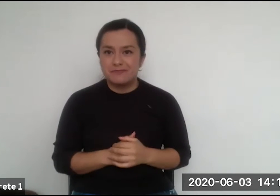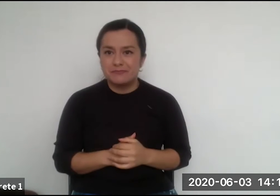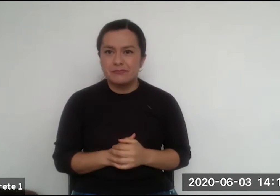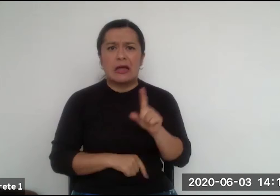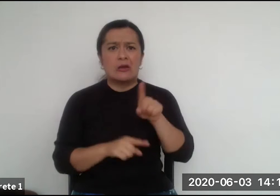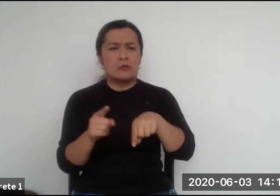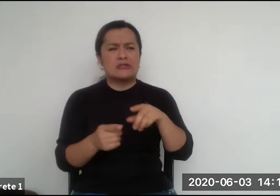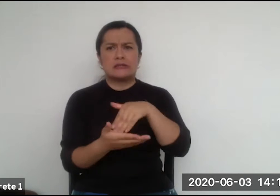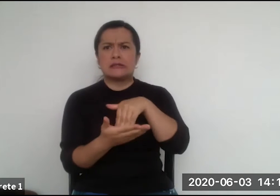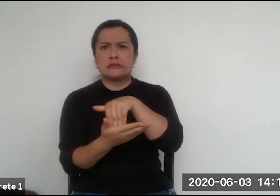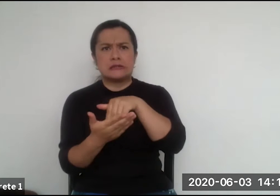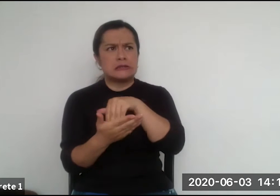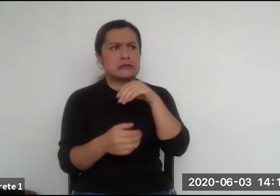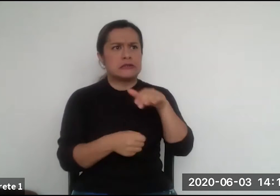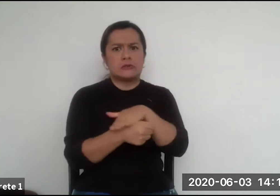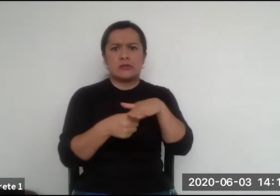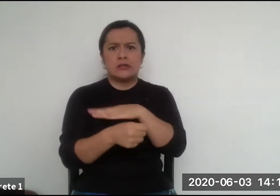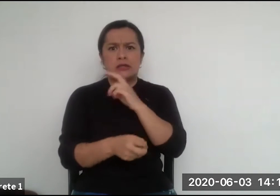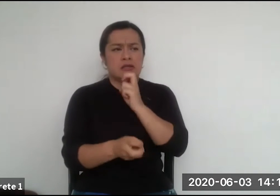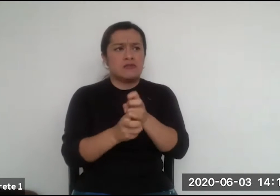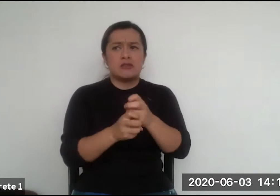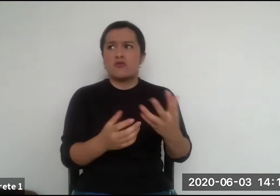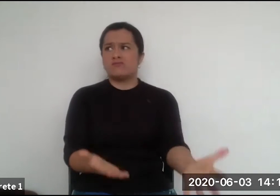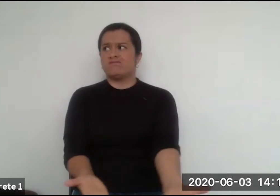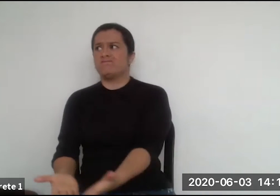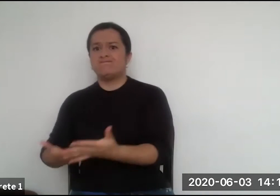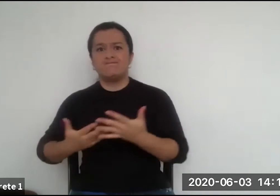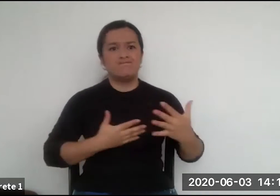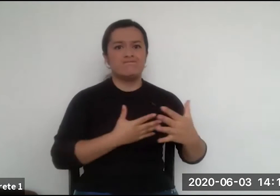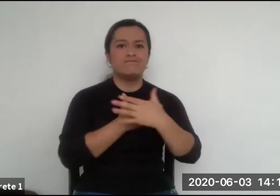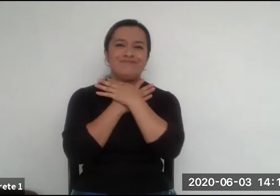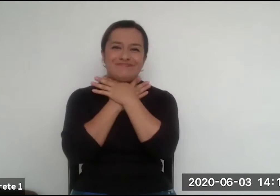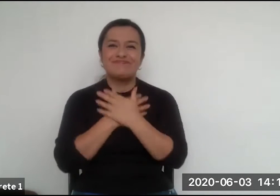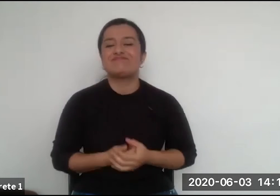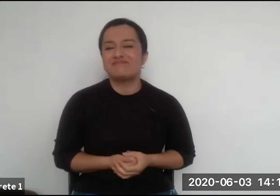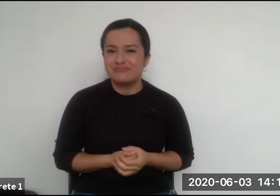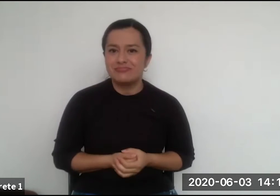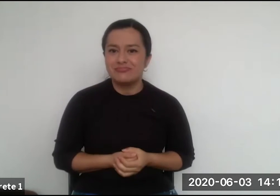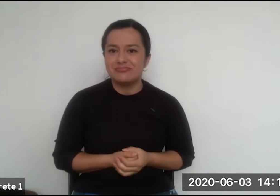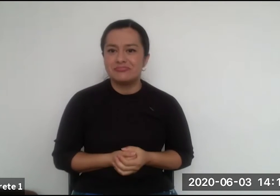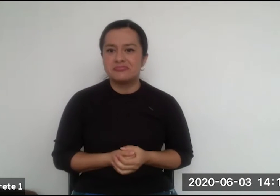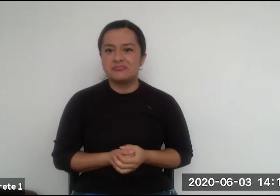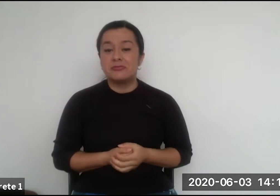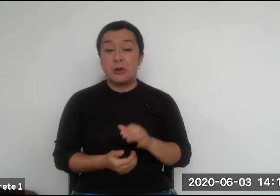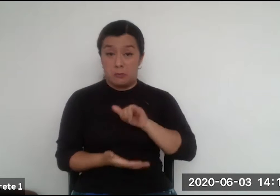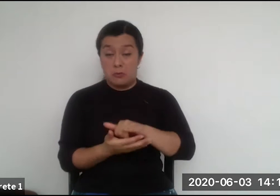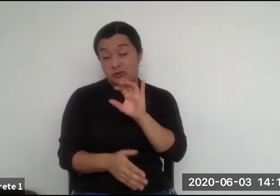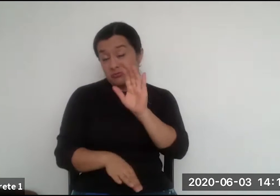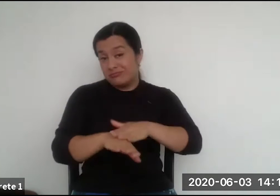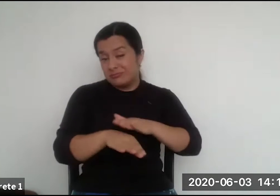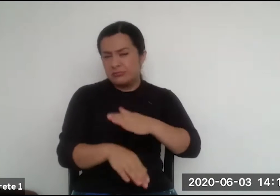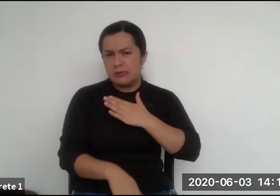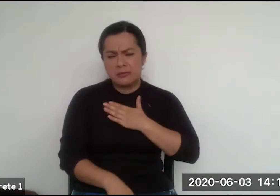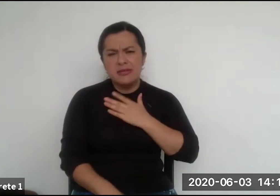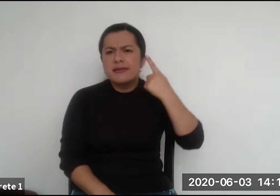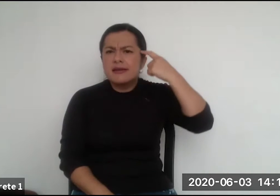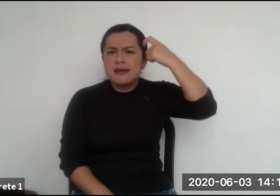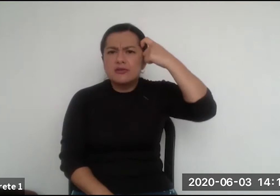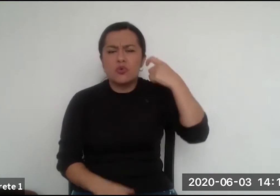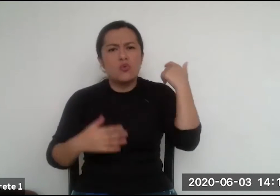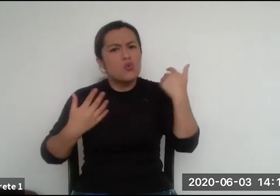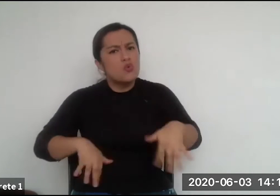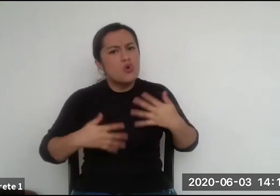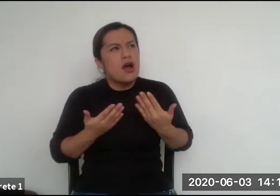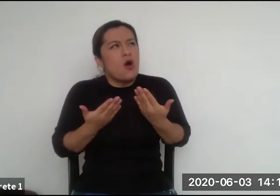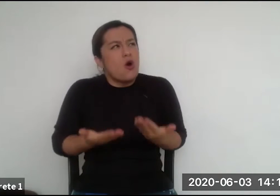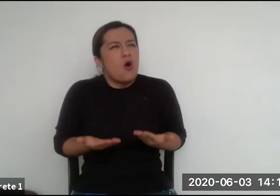vulnerables o precarias. Pero entonces, para mí se vuelve un reto justamente esto, ¿no? De cómo hacerle para que